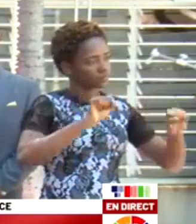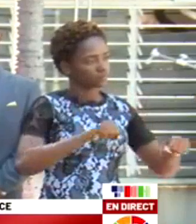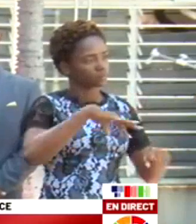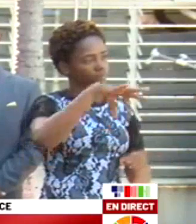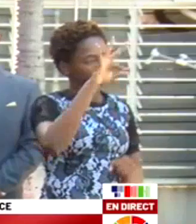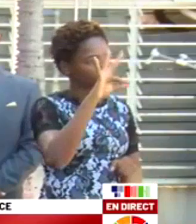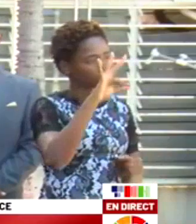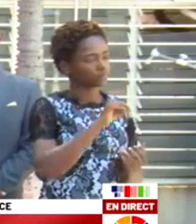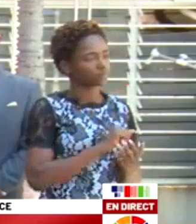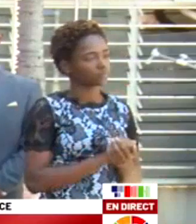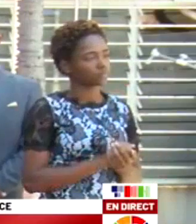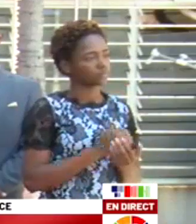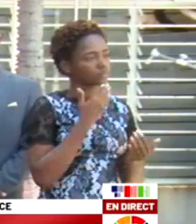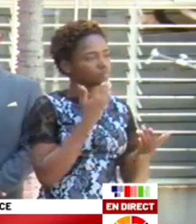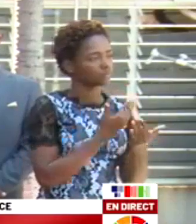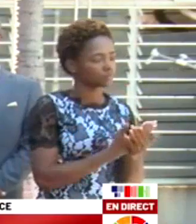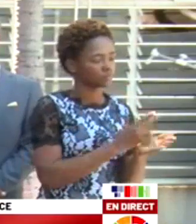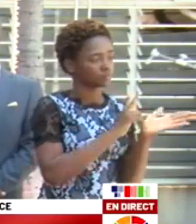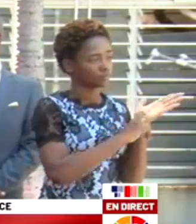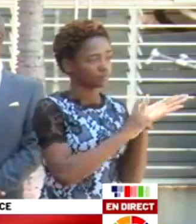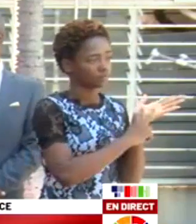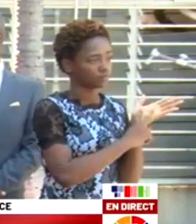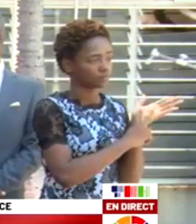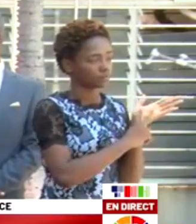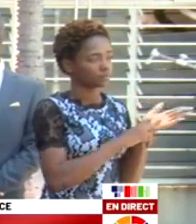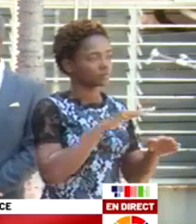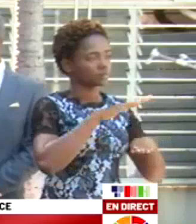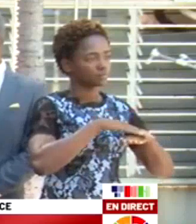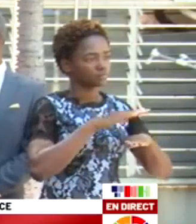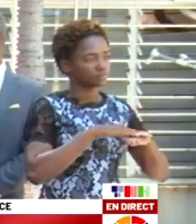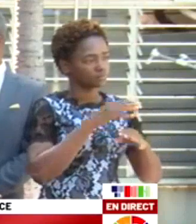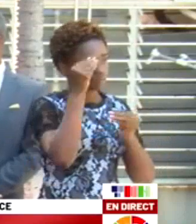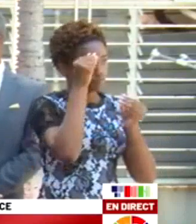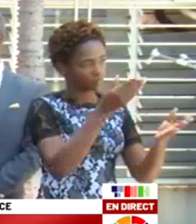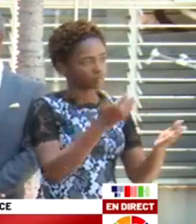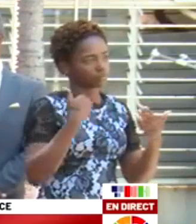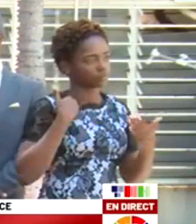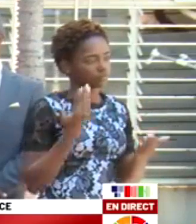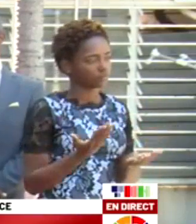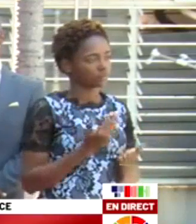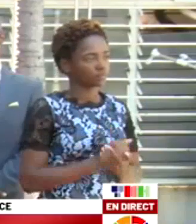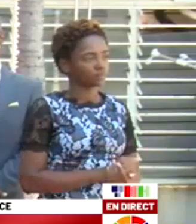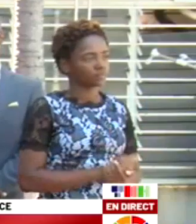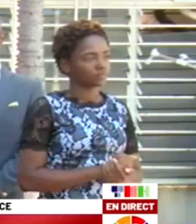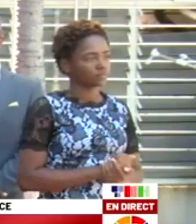de joindre bon j'en preuve sous des allégations et des informations que nous avons.